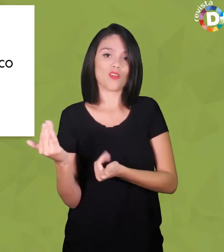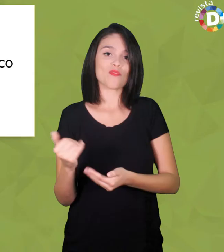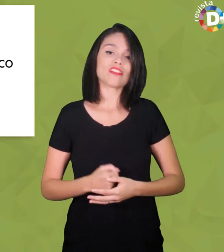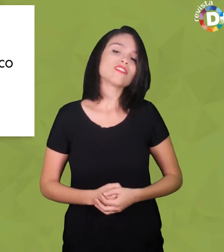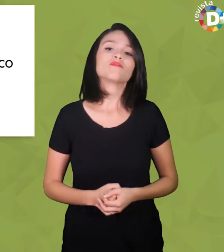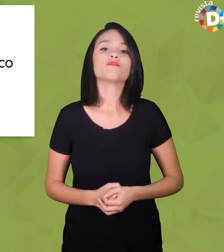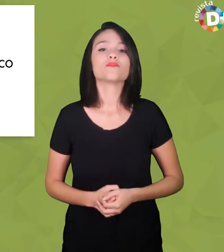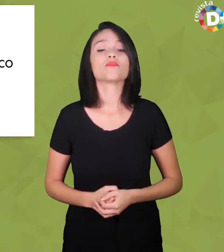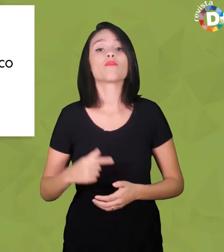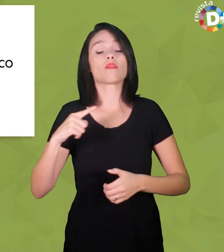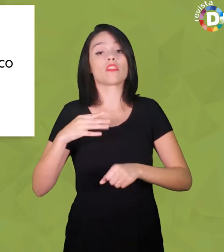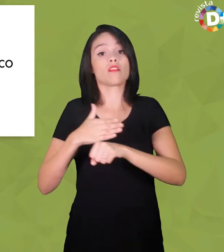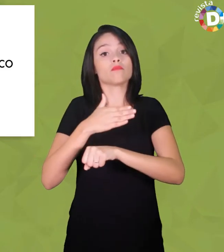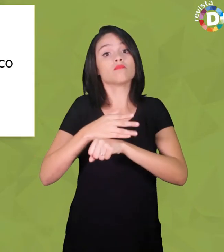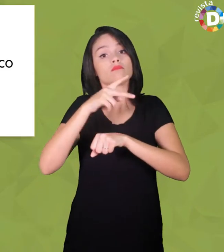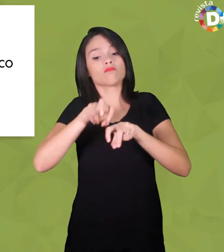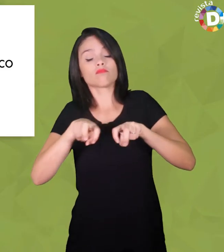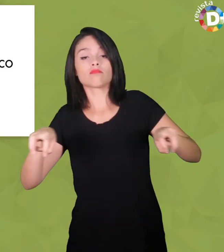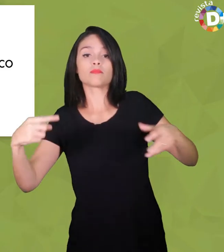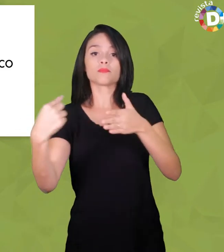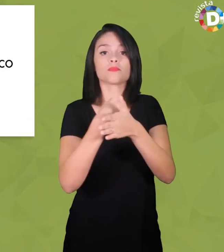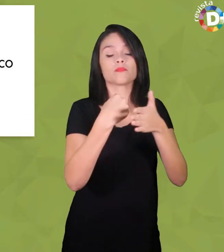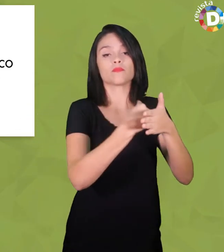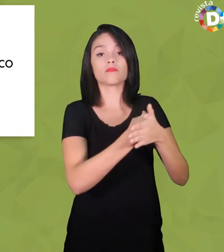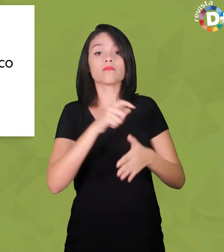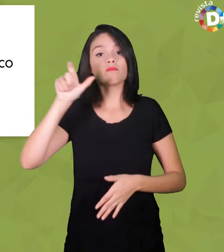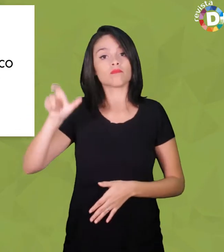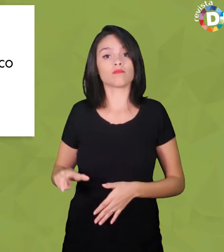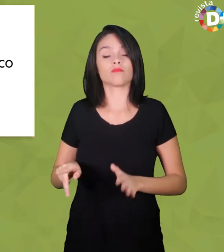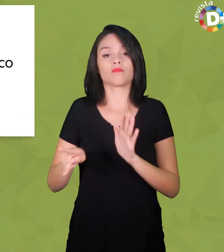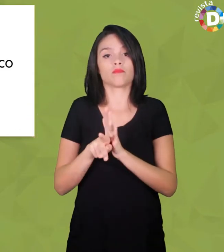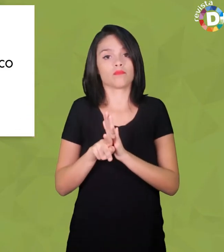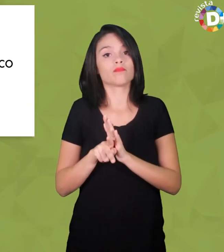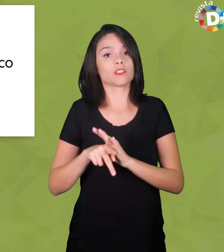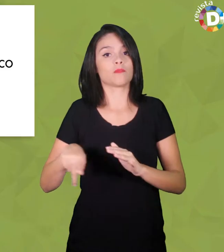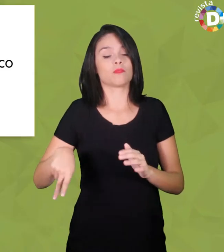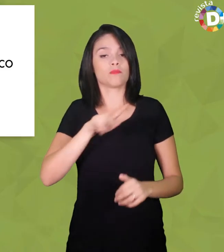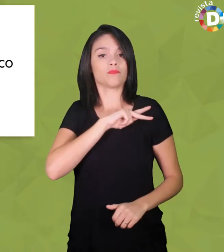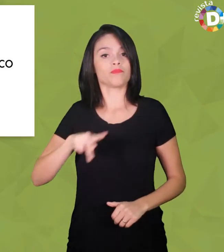participaram da coletiva o presidente do comitê paraolímpico brasileiro